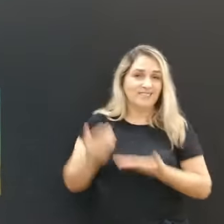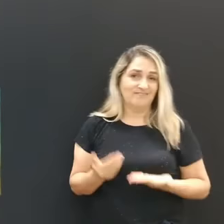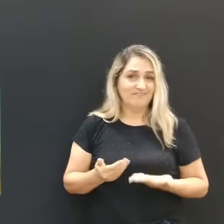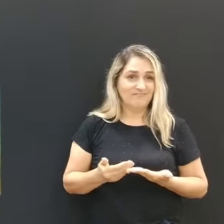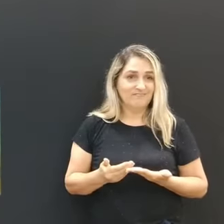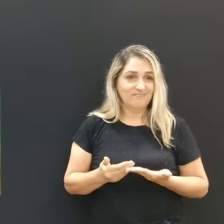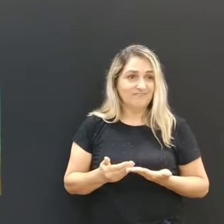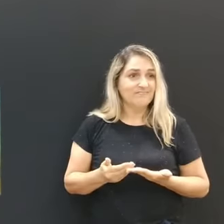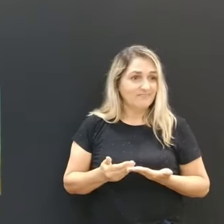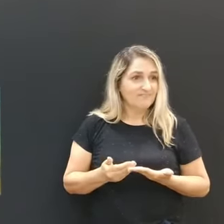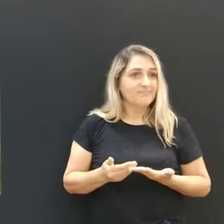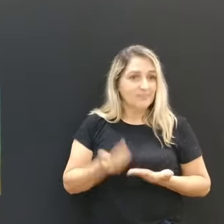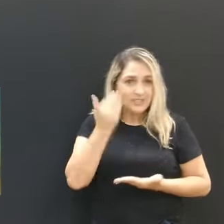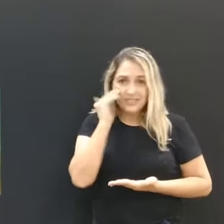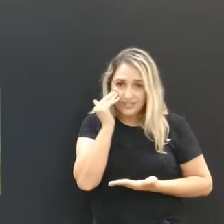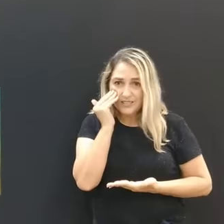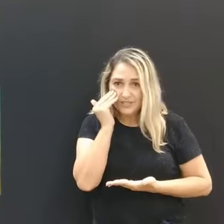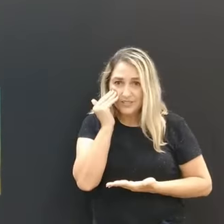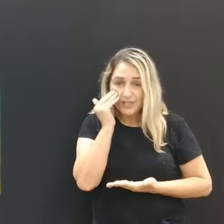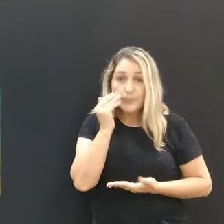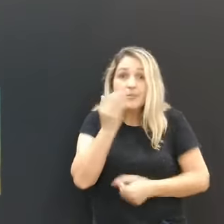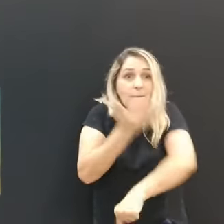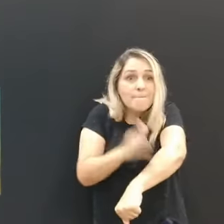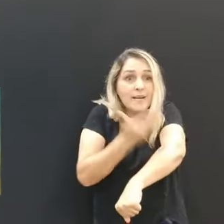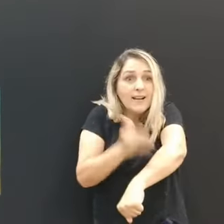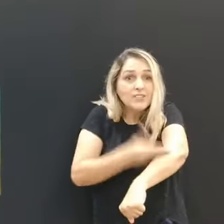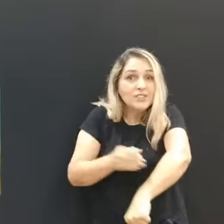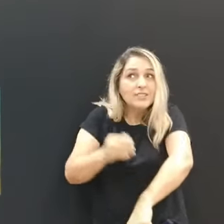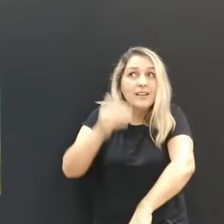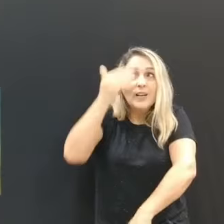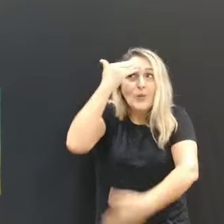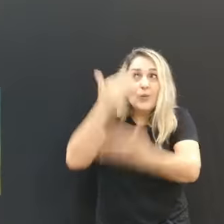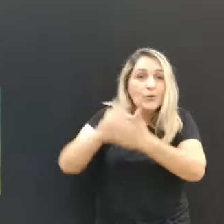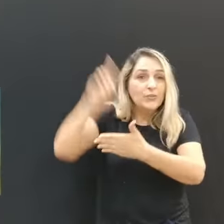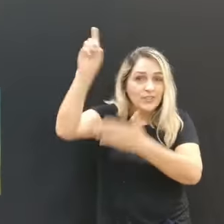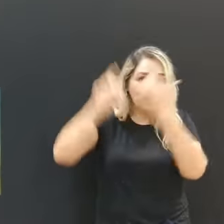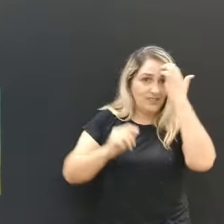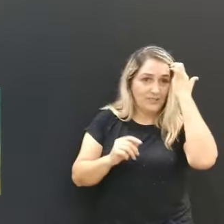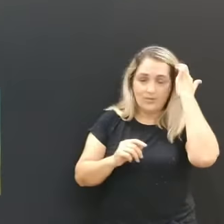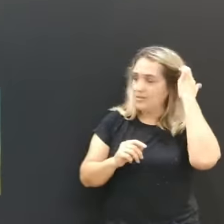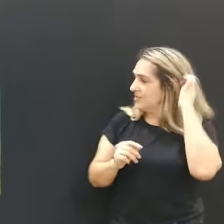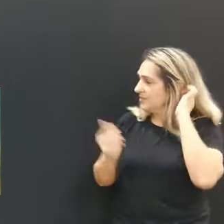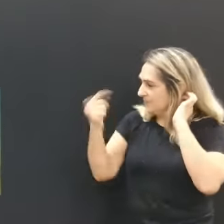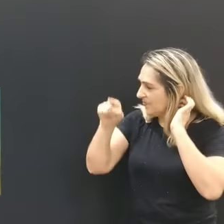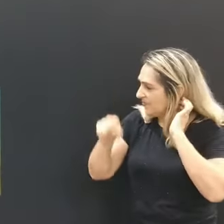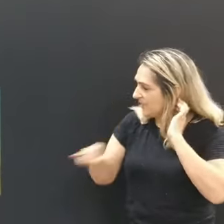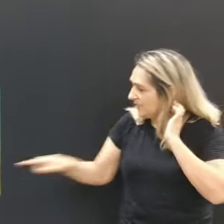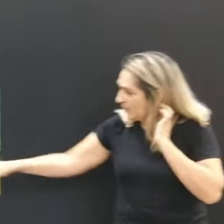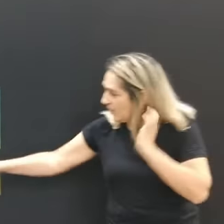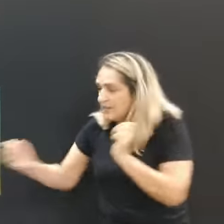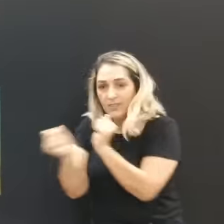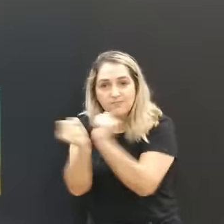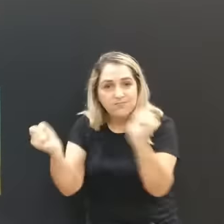transformação. O Senhor tem socorro para nós, mas para isso precisamos praticar intimidade com o